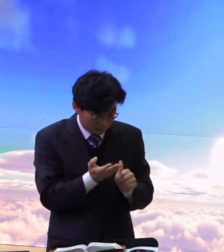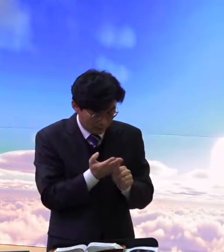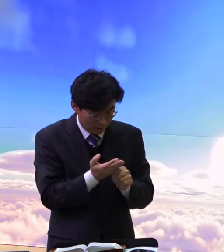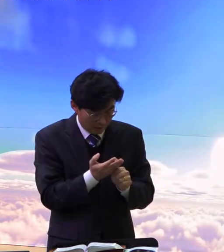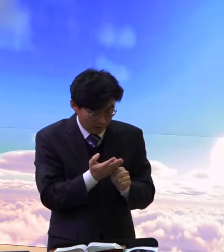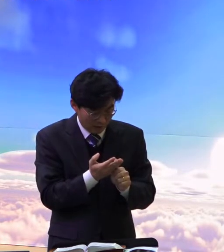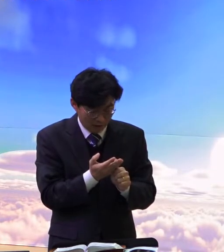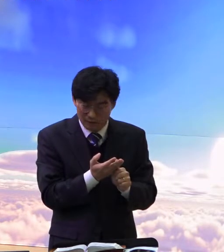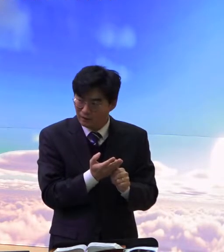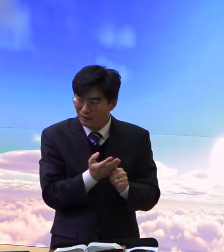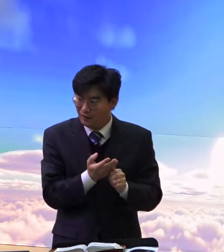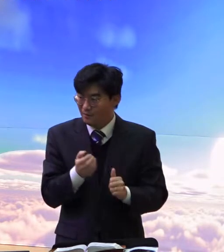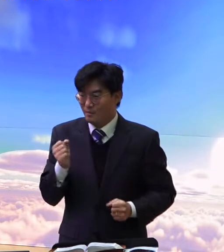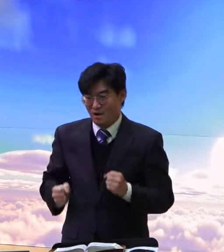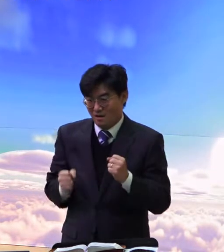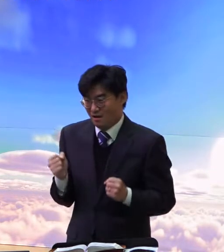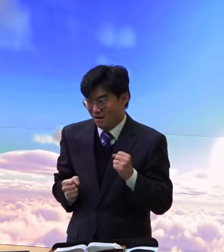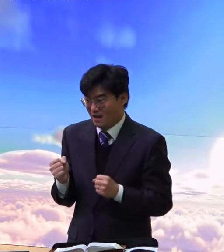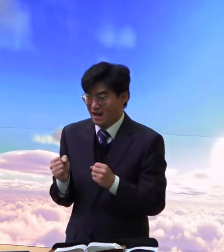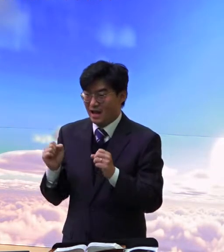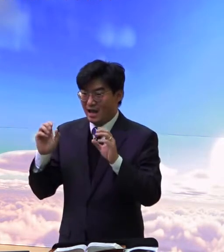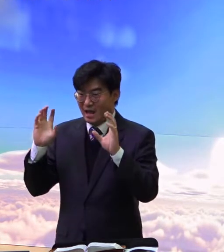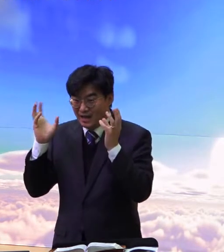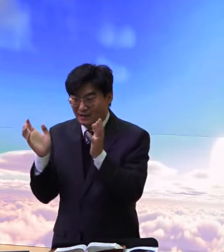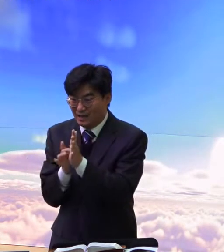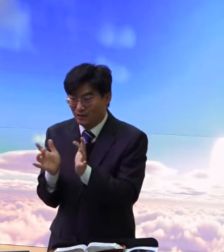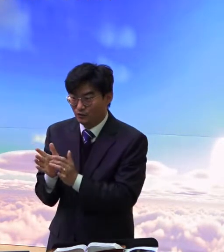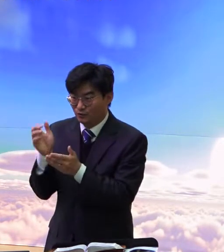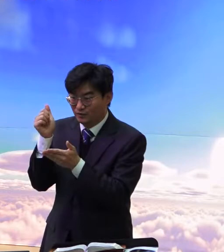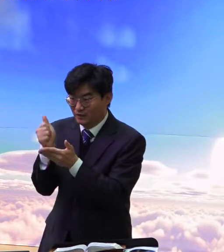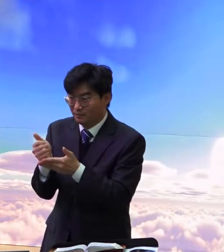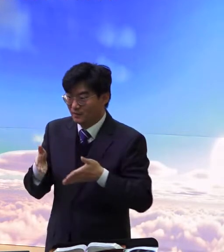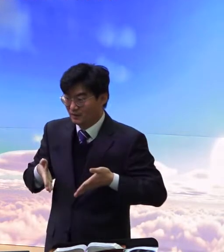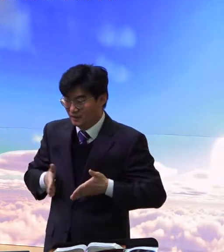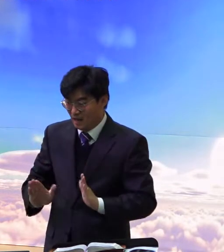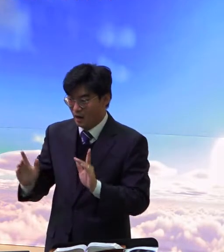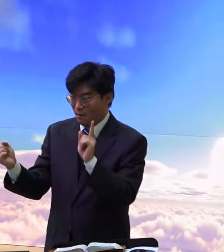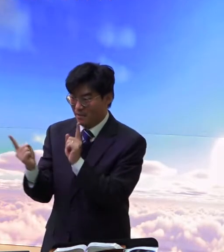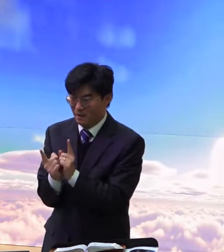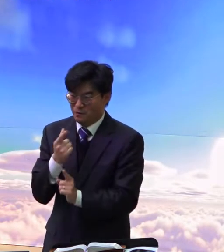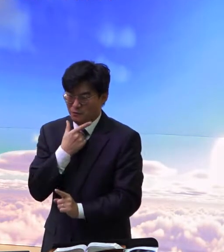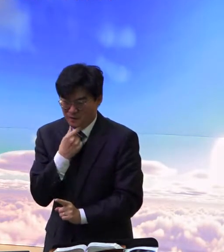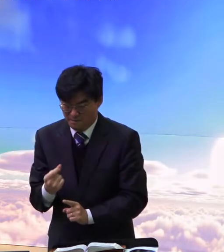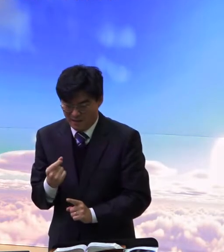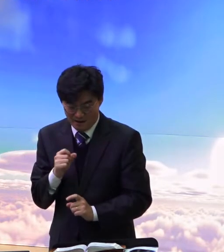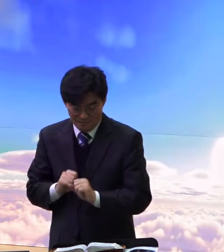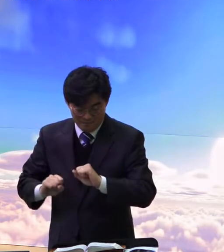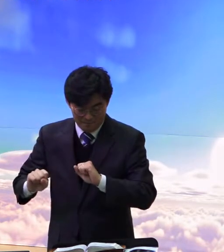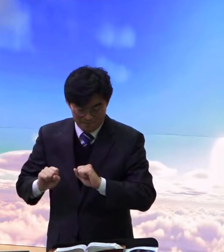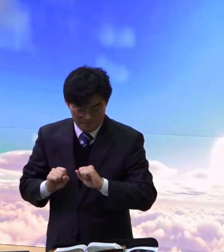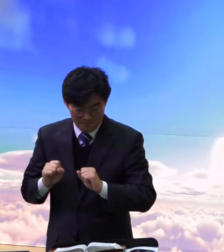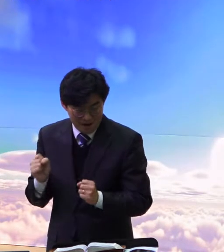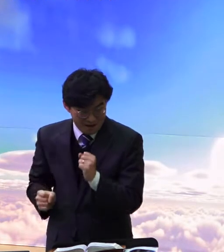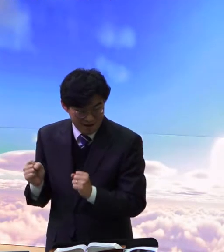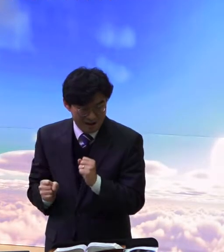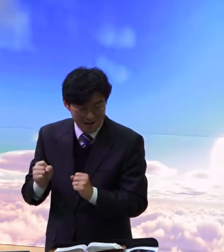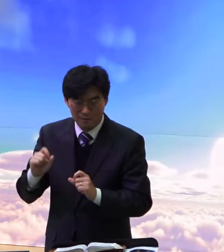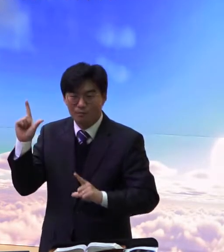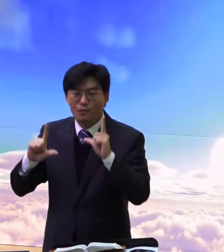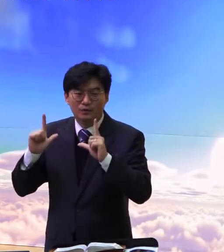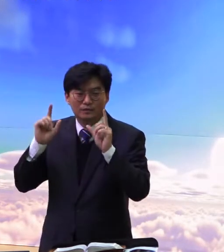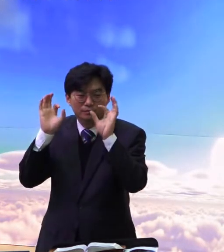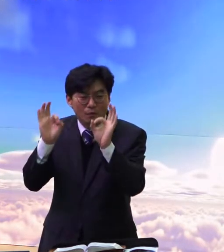마우카로 달려갔겠구나, 열심히 뛰어갔겠구나 하는 생각이 드시죠? 여러분에게 그런 기쁨이